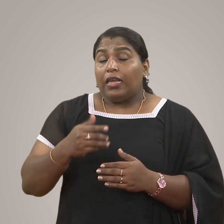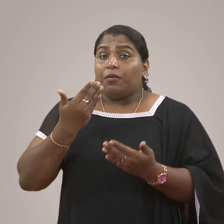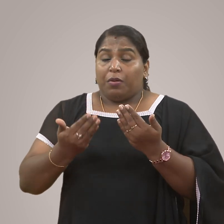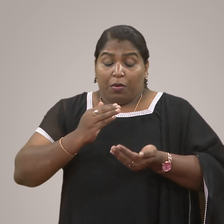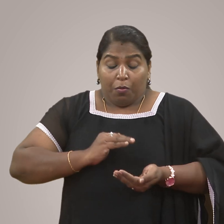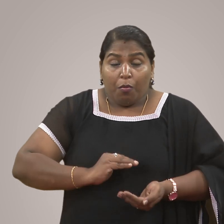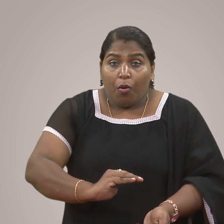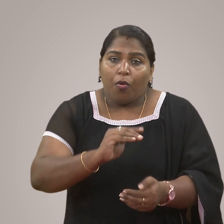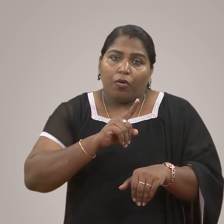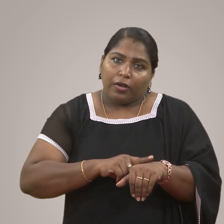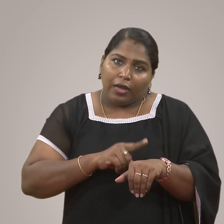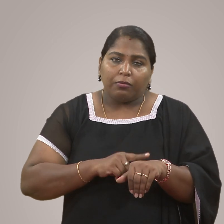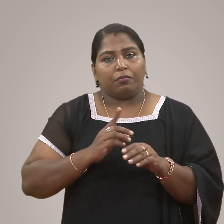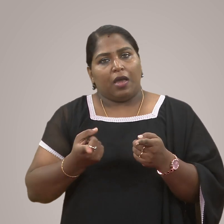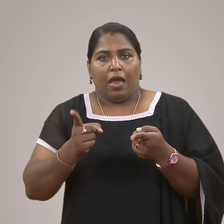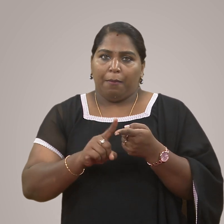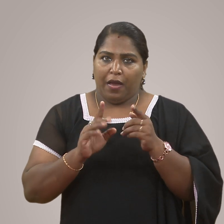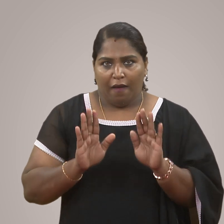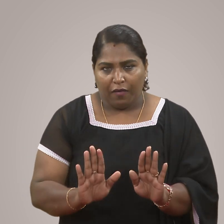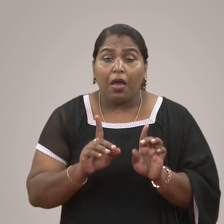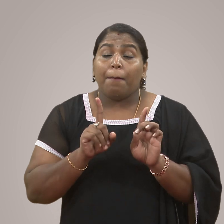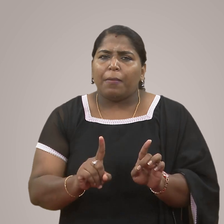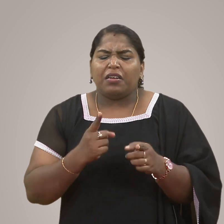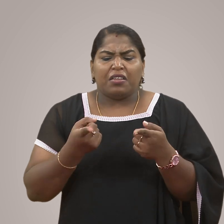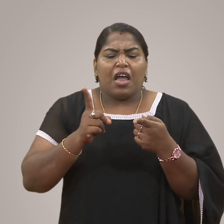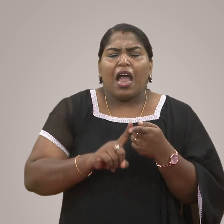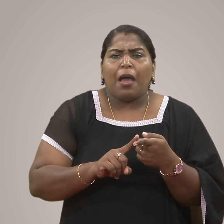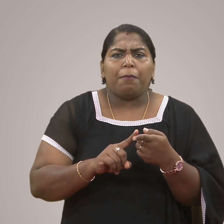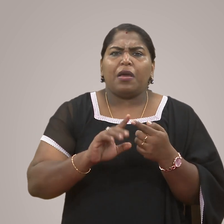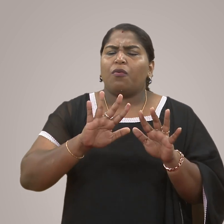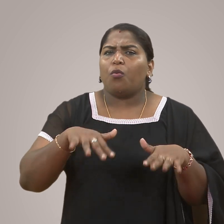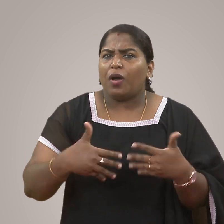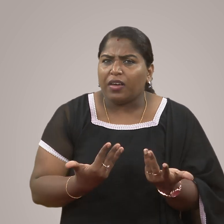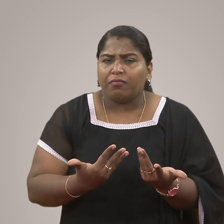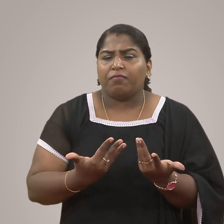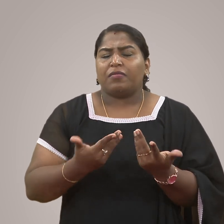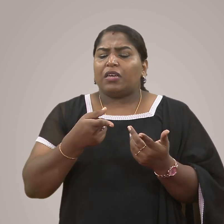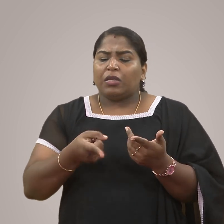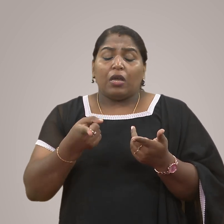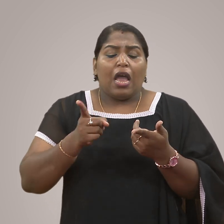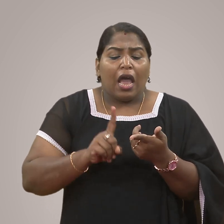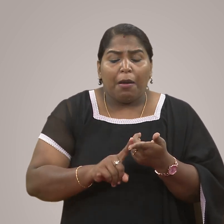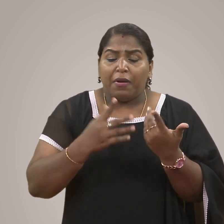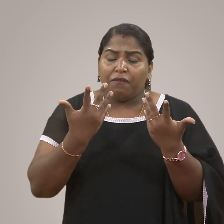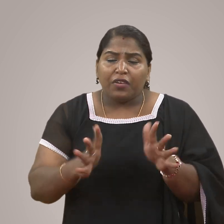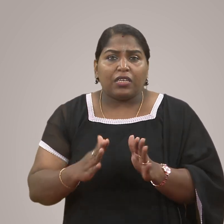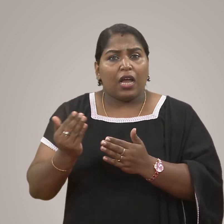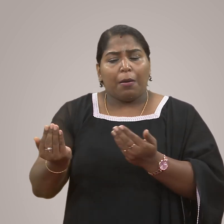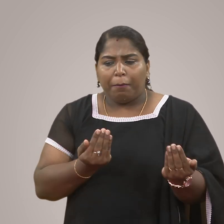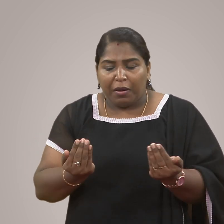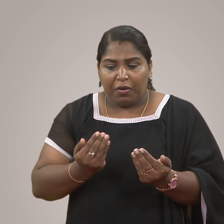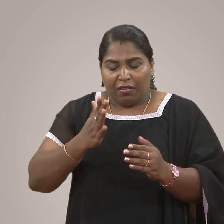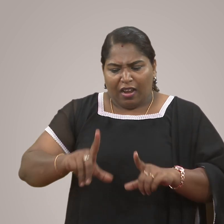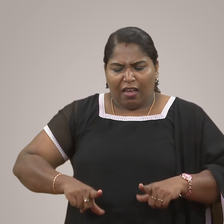ഇത് ജനനം മുതൽ കാണപ്പെടുന്ന ഒരവസ്ഥയാണ്. എന്നാൽ എന്തുകൊണ്ട് ഈ അവസ്ഥ ഉണ്ടാകുന്നു? ഇങ്ങനെ ഒരു അവസ്ഥയുള്ളവർ